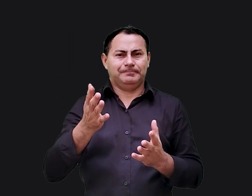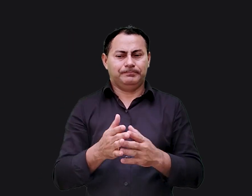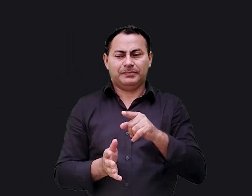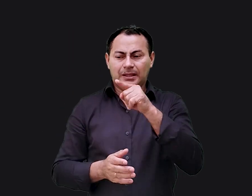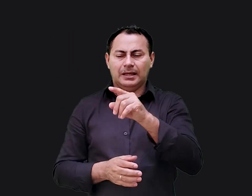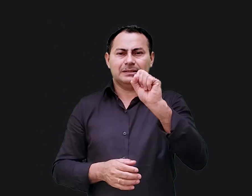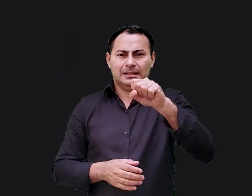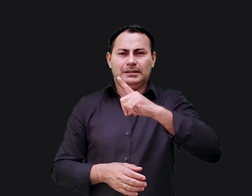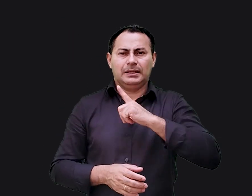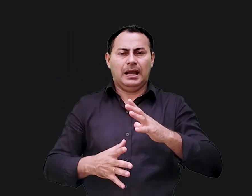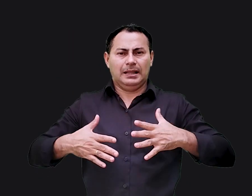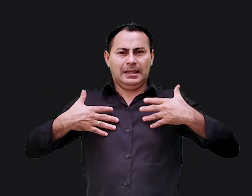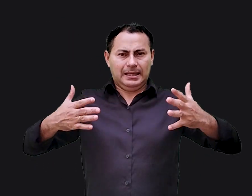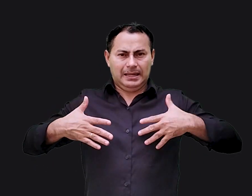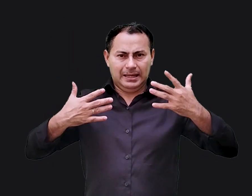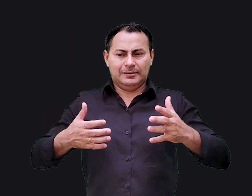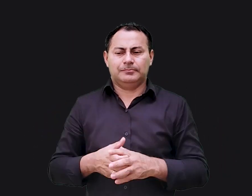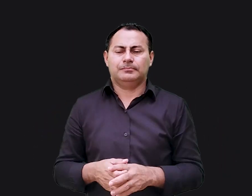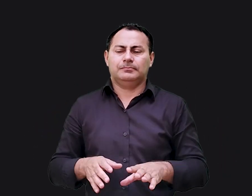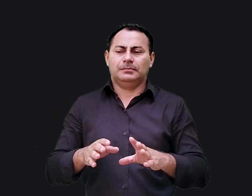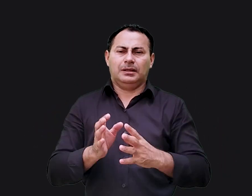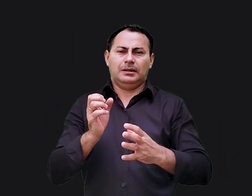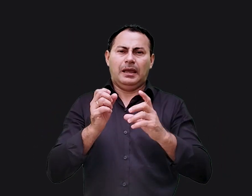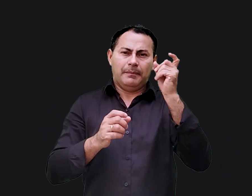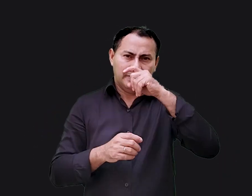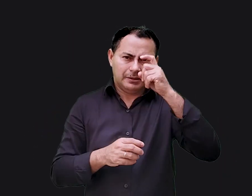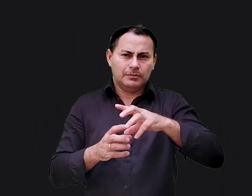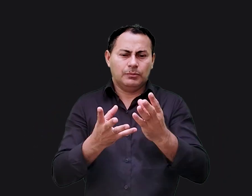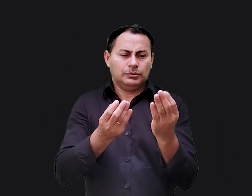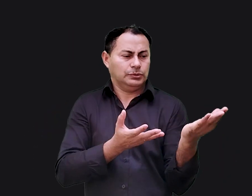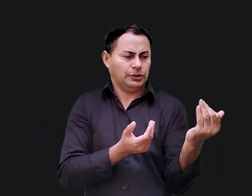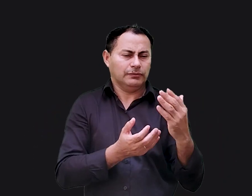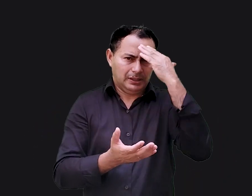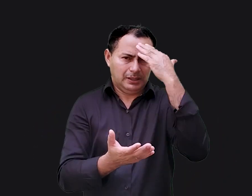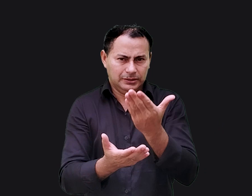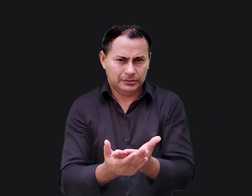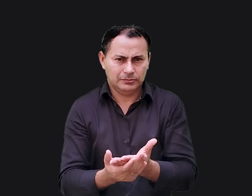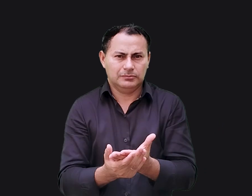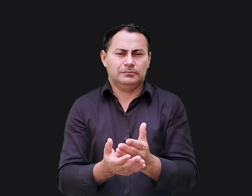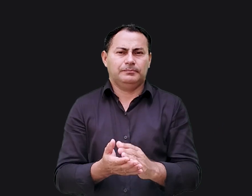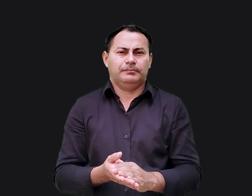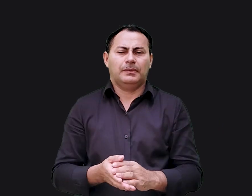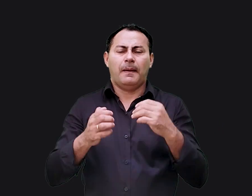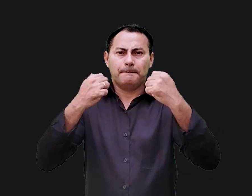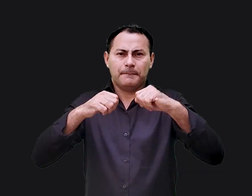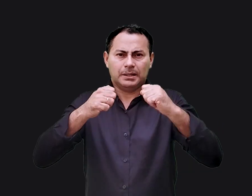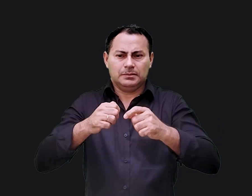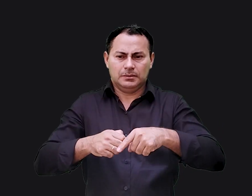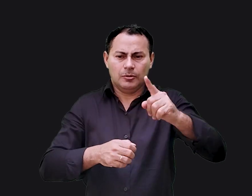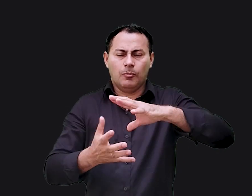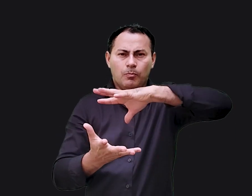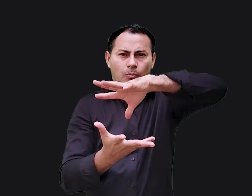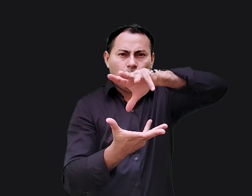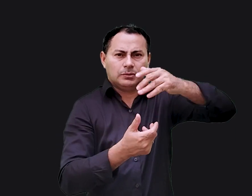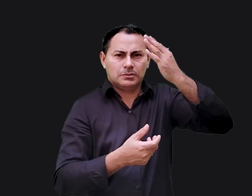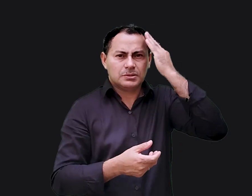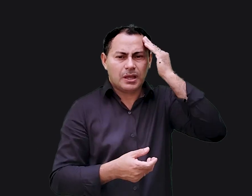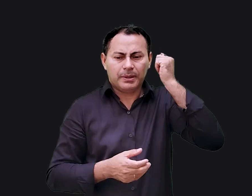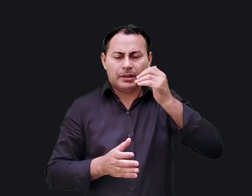acontecem. Lá sim, lá tem alegria. É mentira. Muitos jovens acreditam nisso. Eles precisam ir para o mundo para descobrir